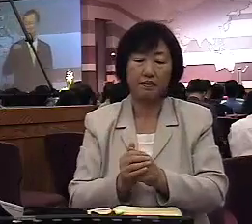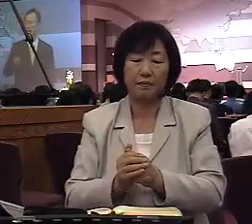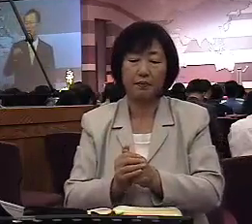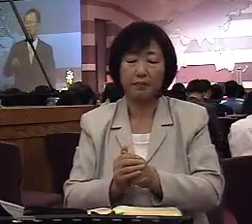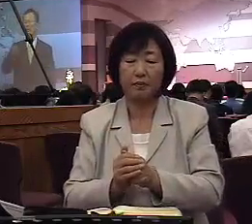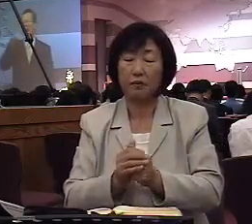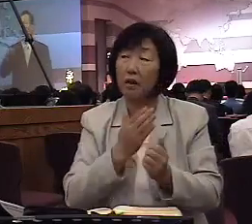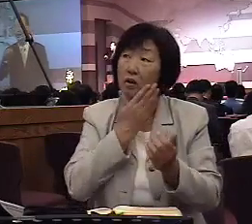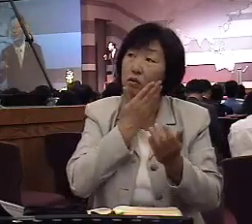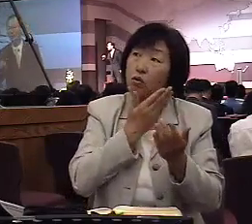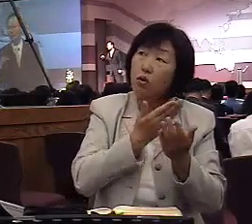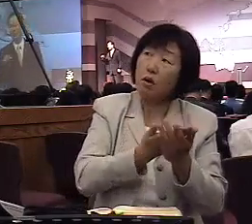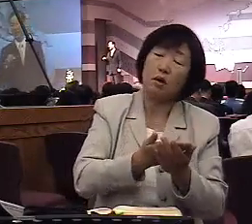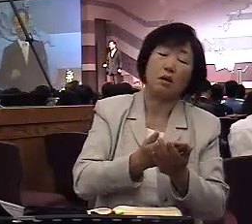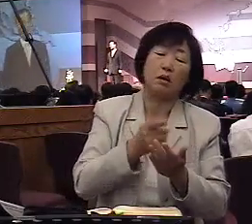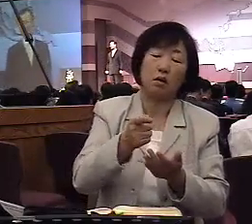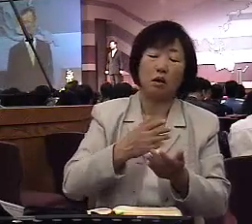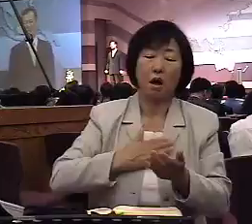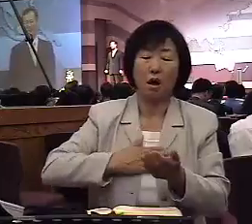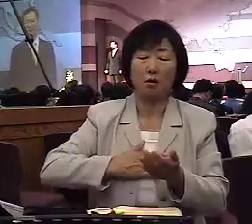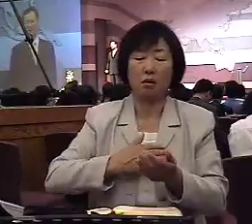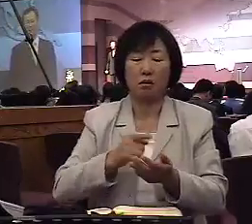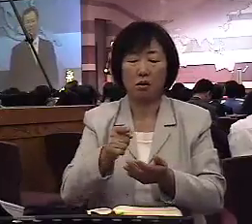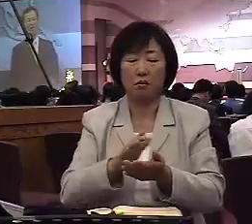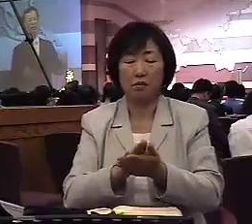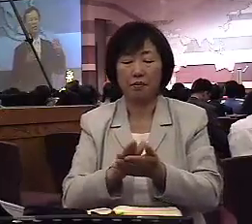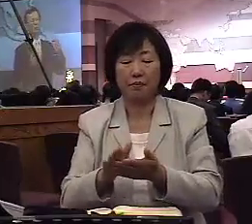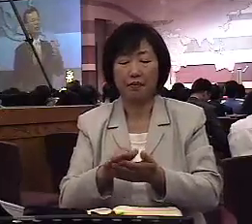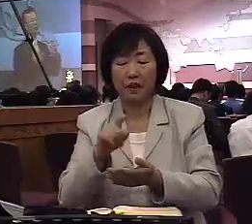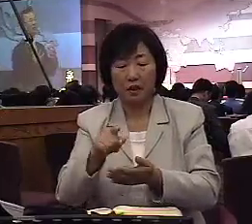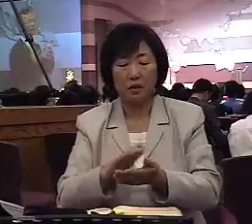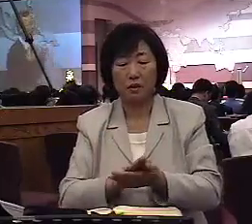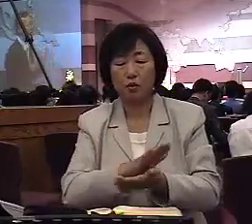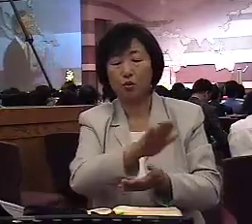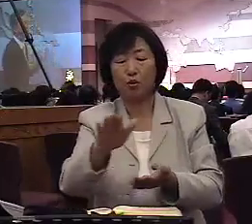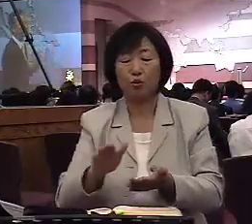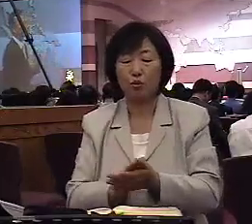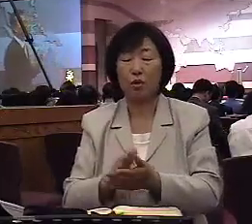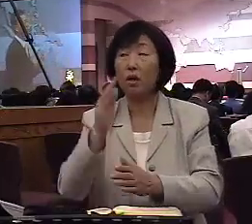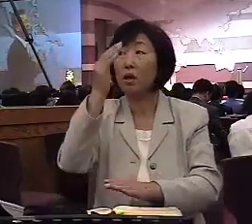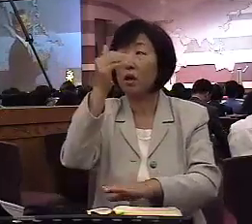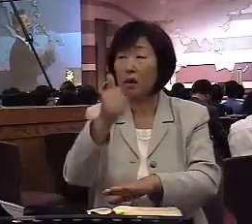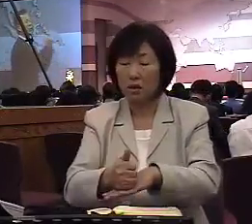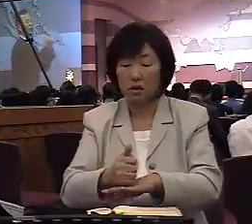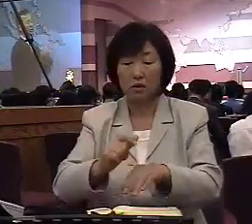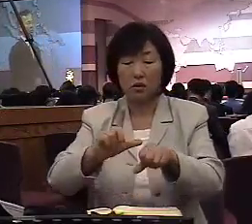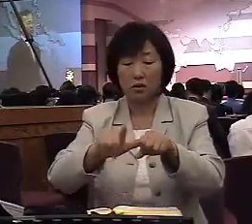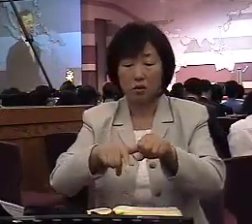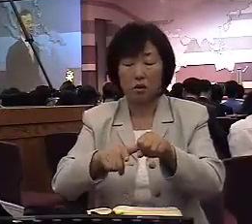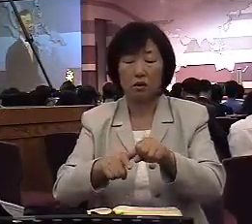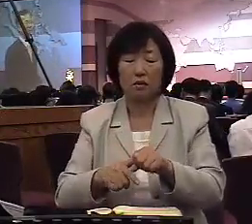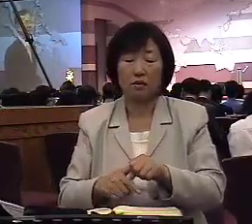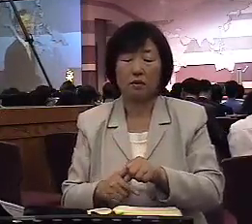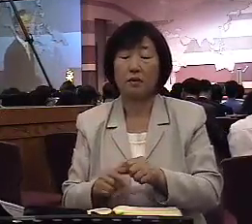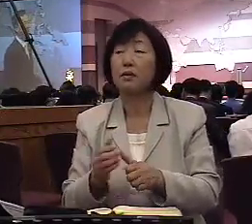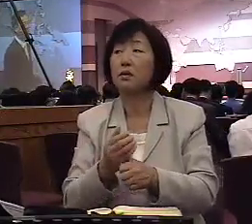여러분, 중요한 것은 아는 것입니다. 이것이 우리를 결정적인 순간에 지키겠죠.